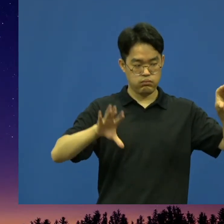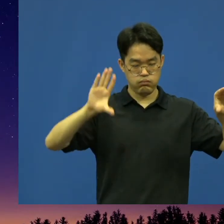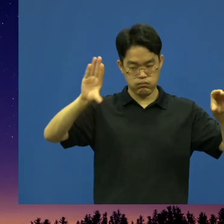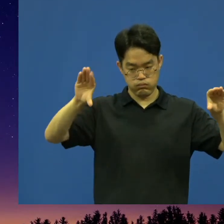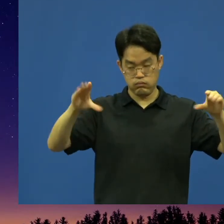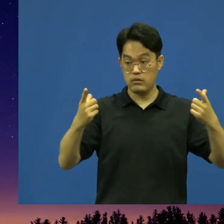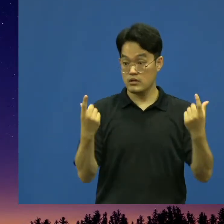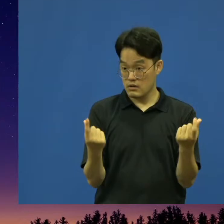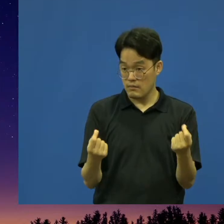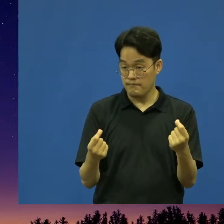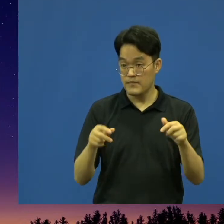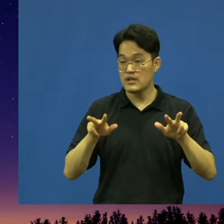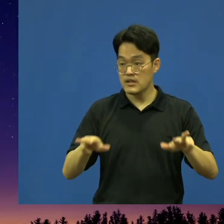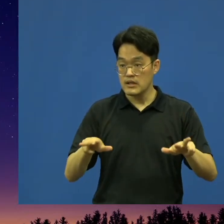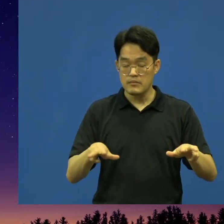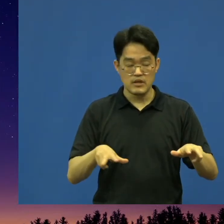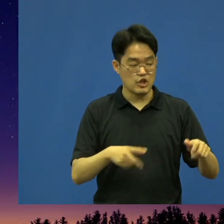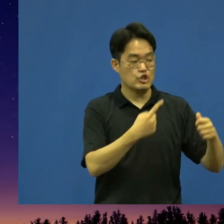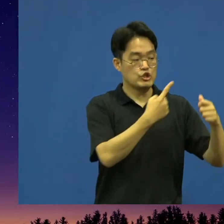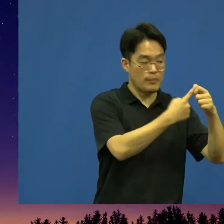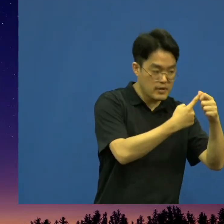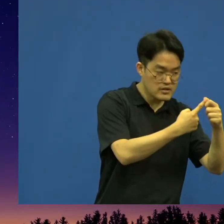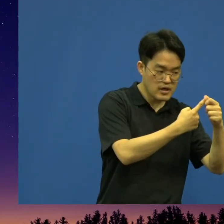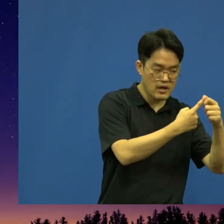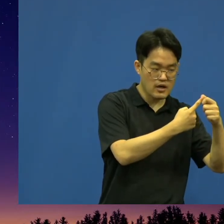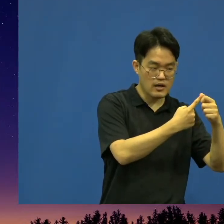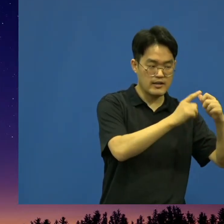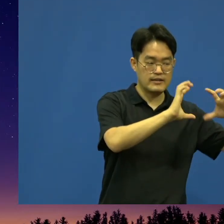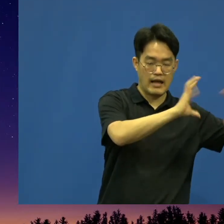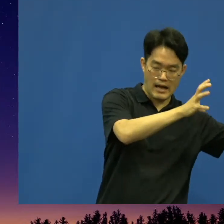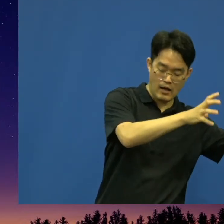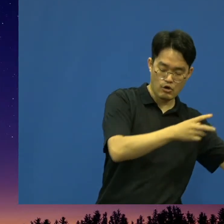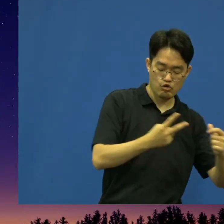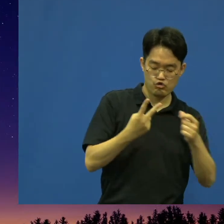두 번째 환상과 첫 번째 환상은 어떤 면에서